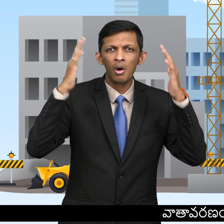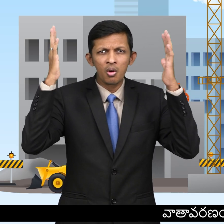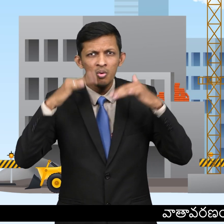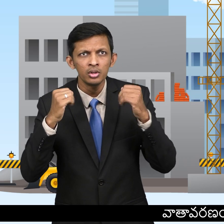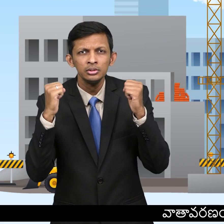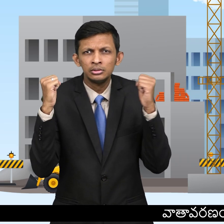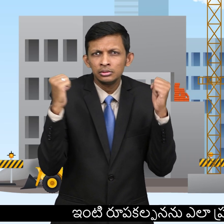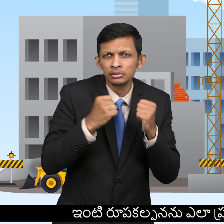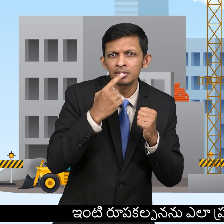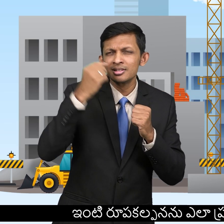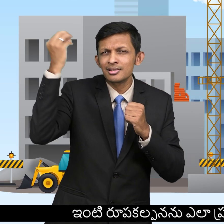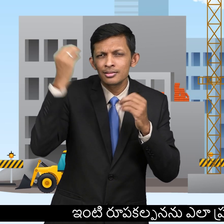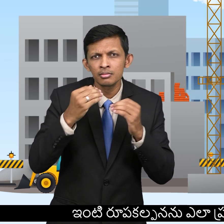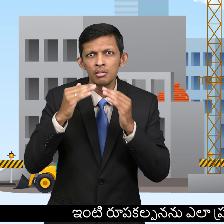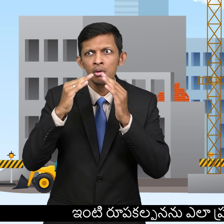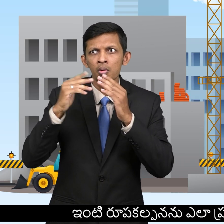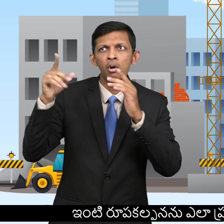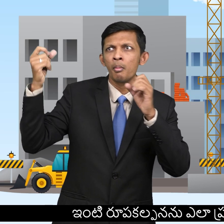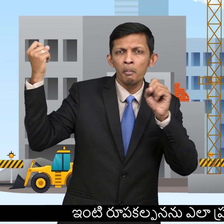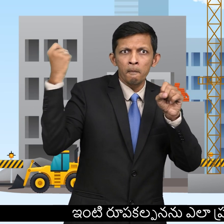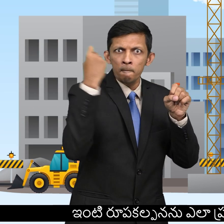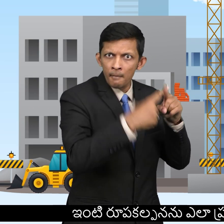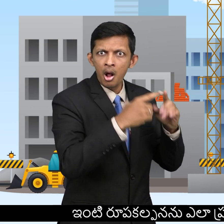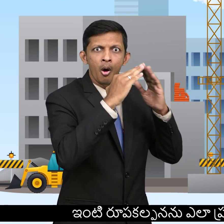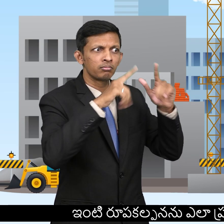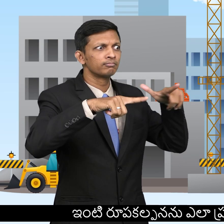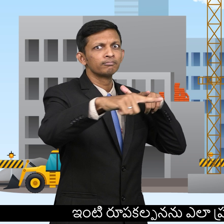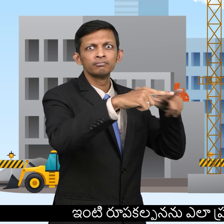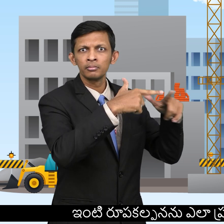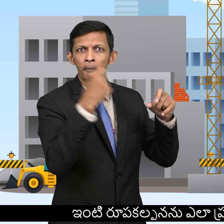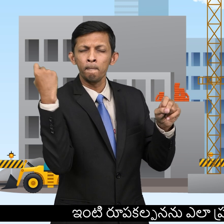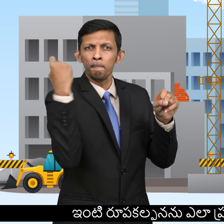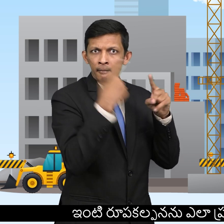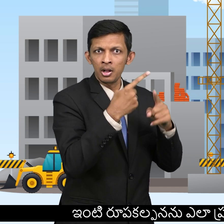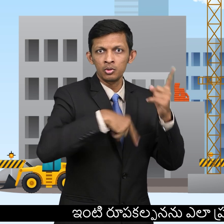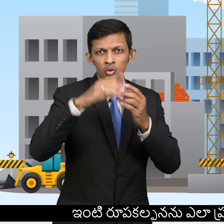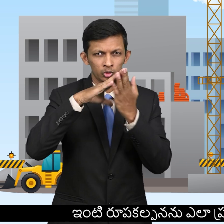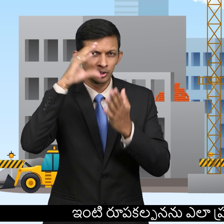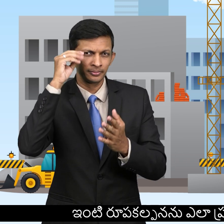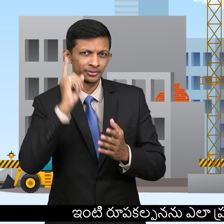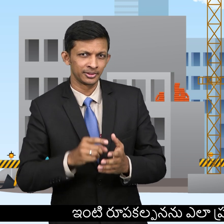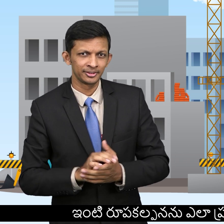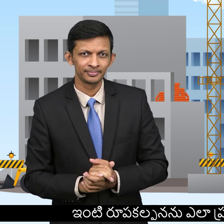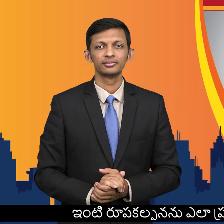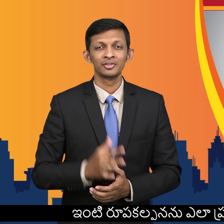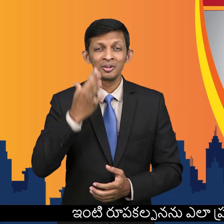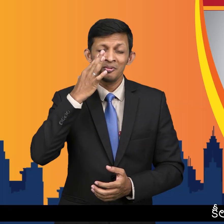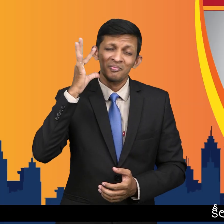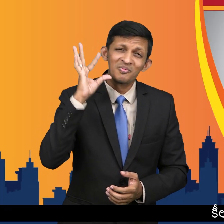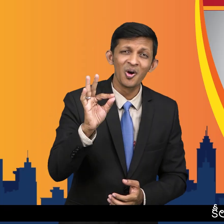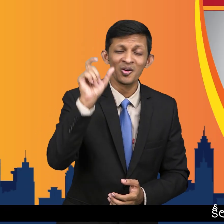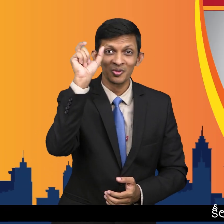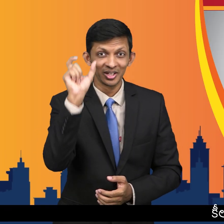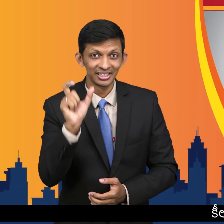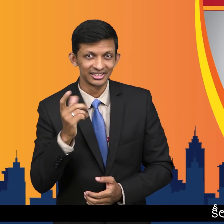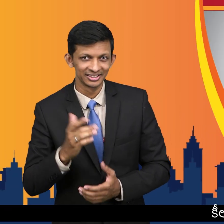వాతావరణం మరియు ప్రాంతం ఇంటి రూపకల్పనను ఎలా ప్రభావితం చేస్తుందో తెలుసుకుంటారు.